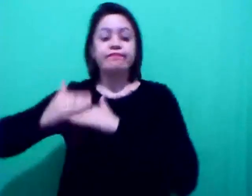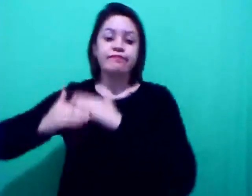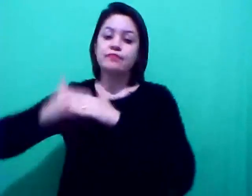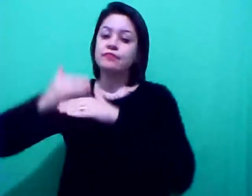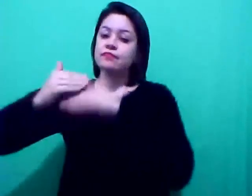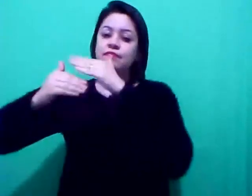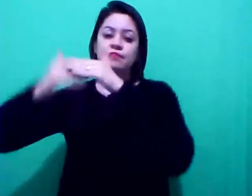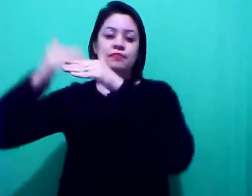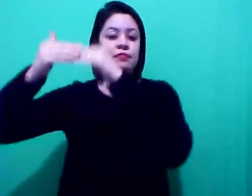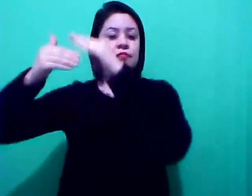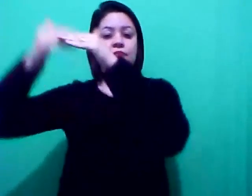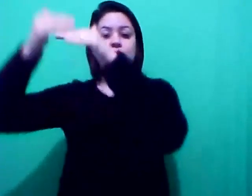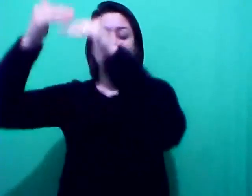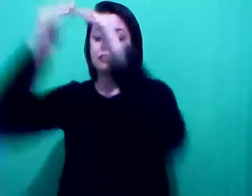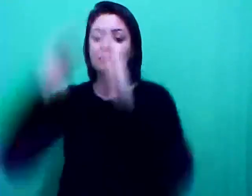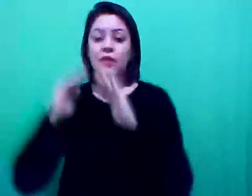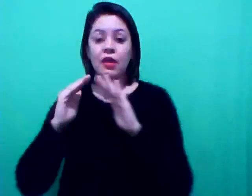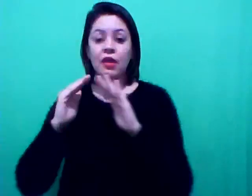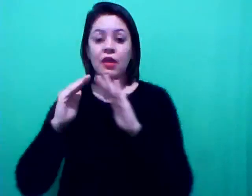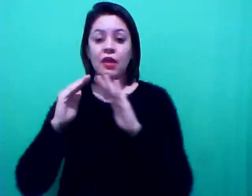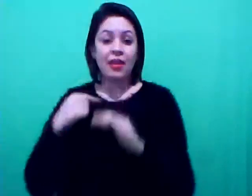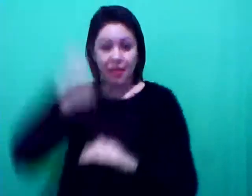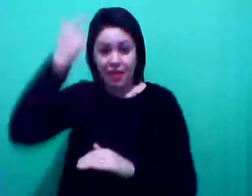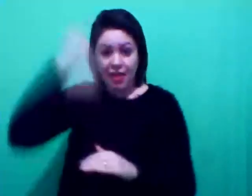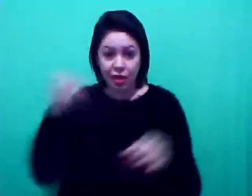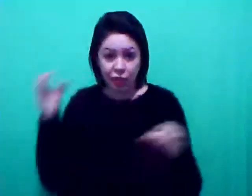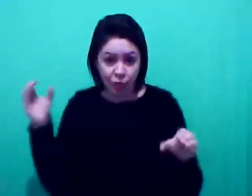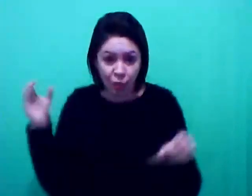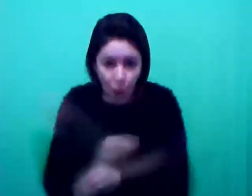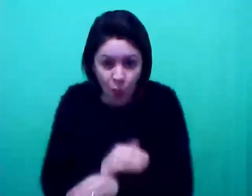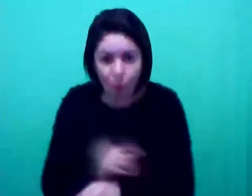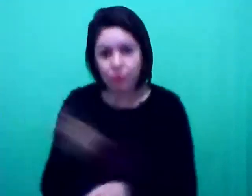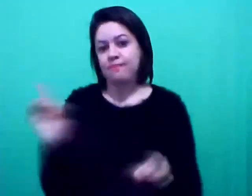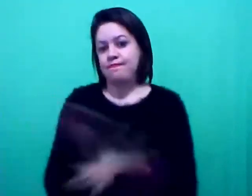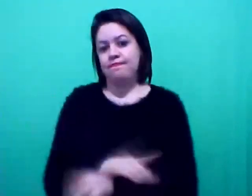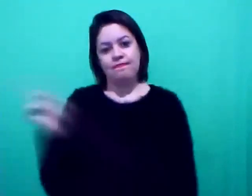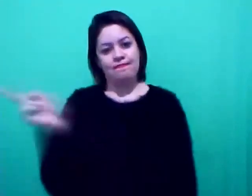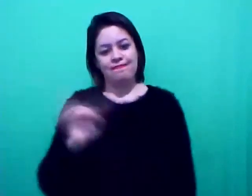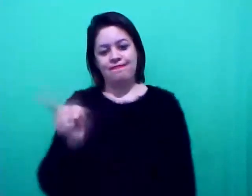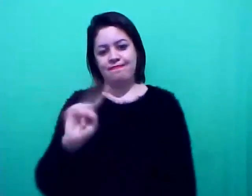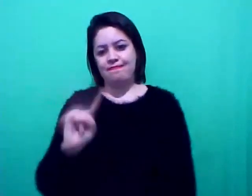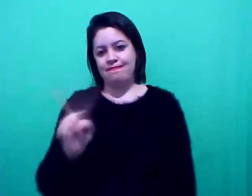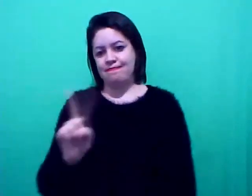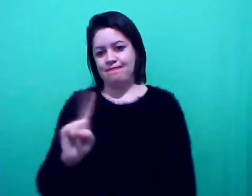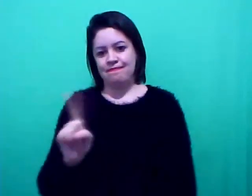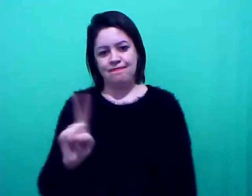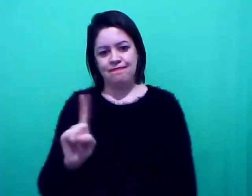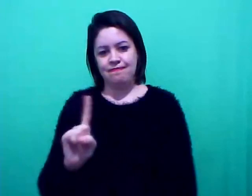intérprete, e dessa forma que eu fui melhorando a minha língua Até chegar agora, mas